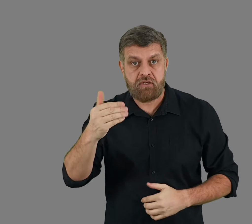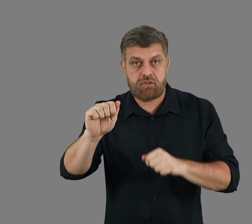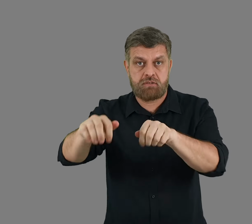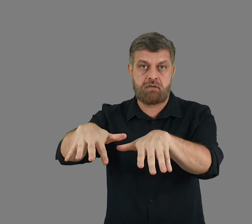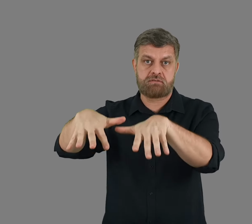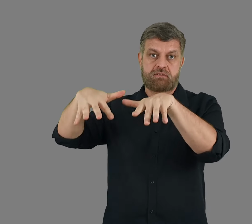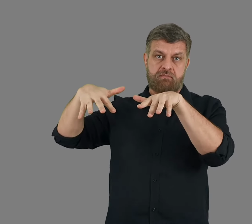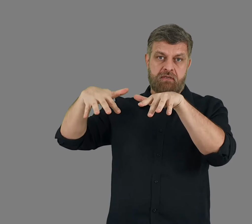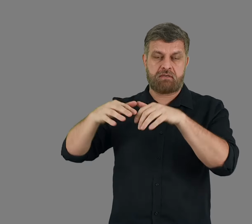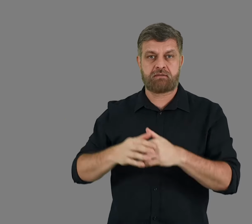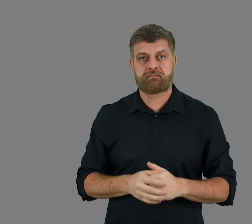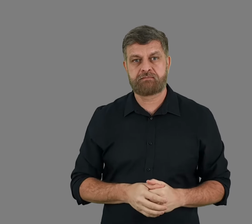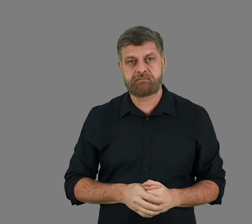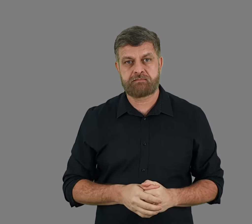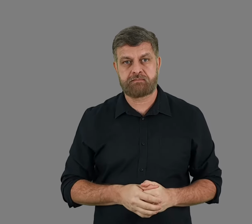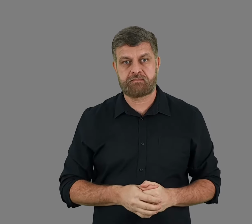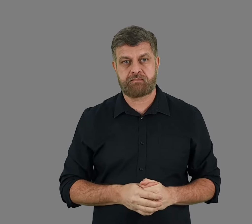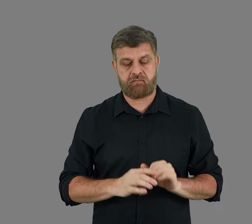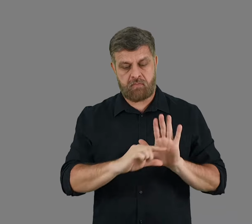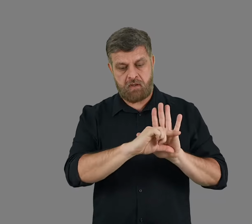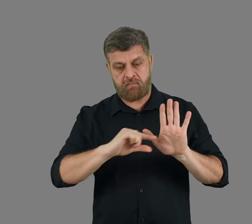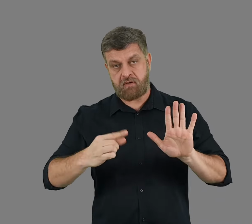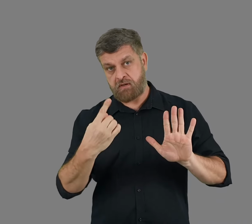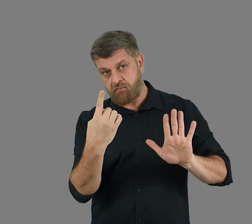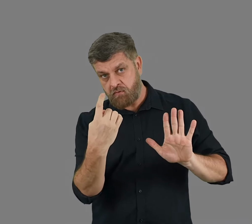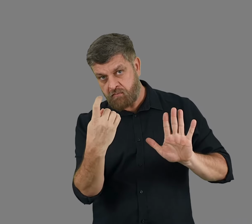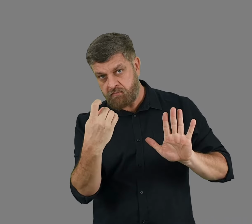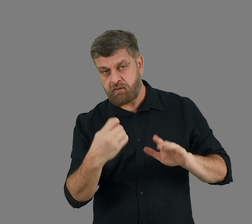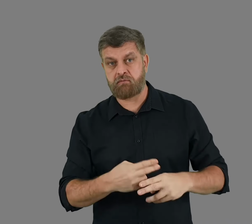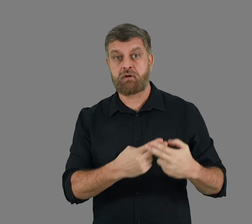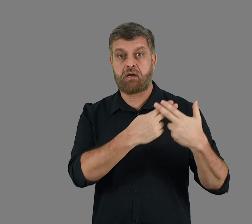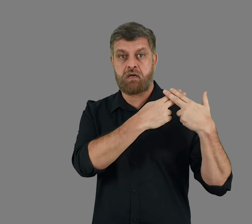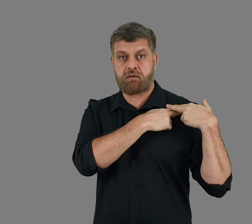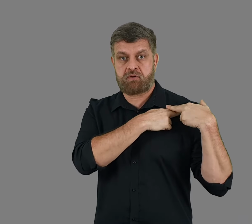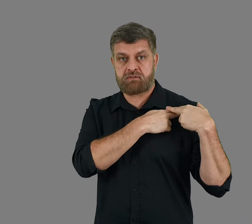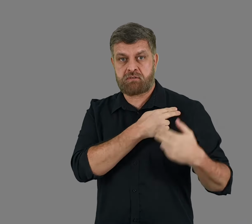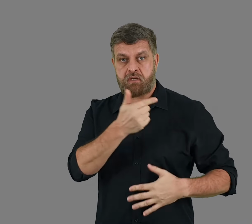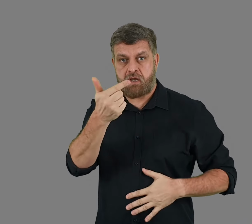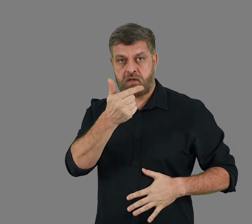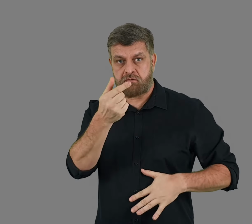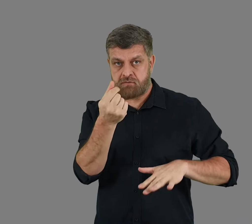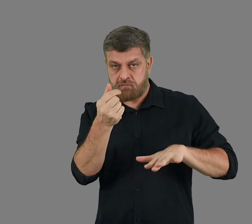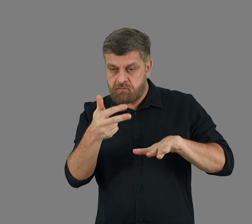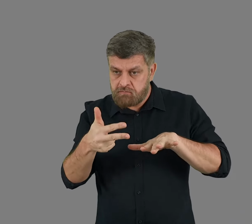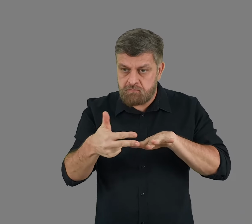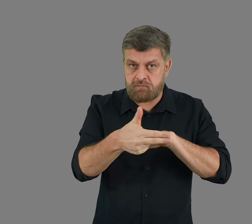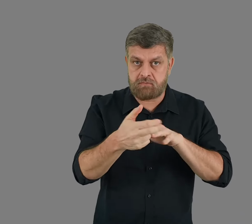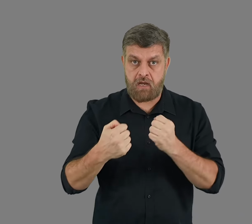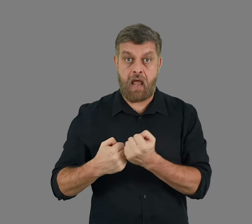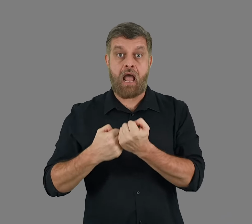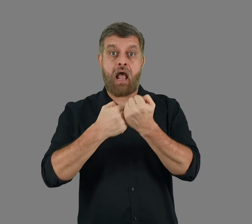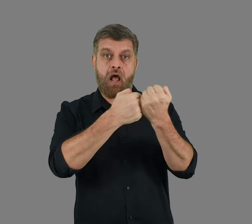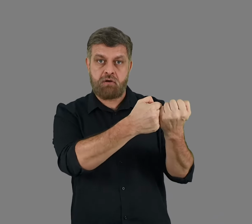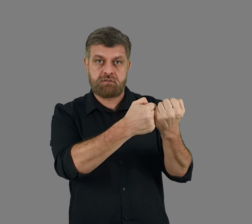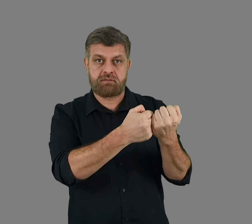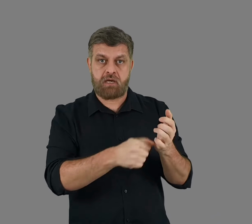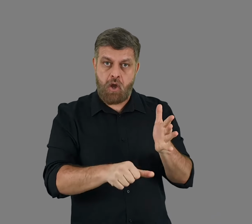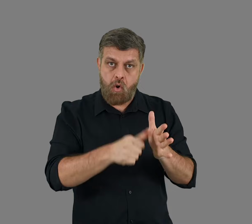Geral. Parágrafo 1º. Compete ao segundo tesoureiro auxiliar o primeiro tesoureiro no desempenho de